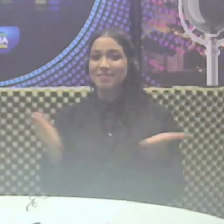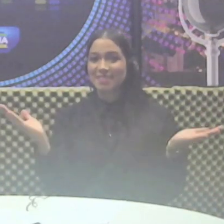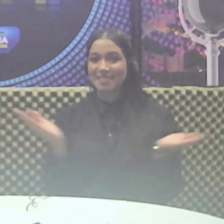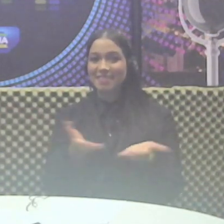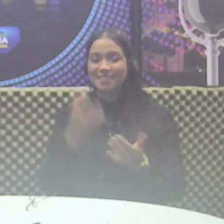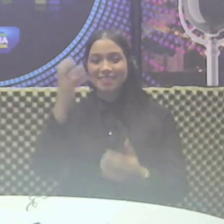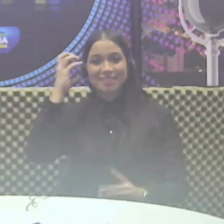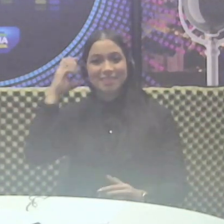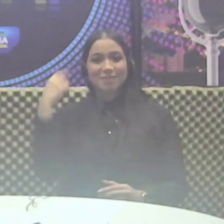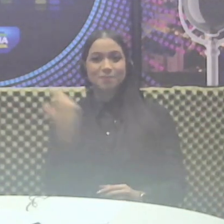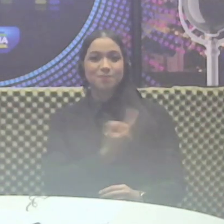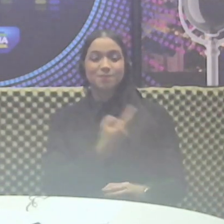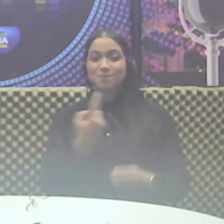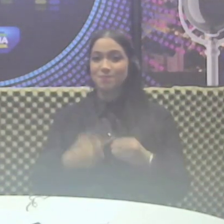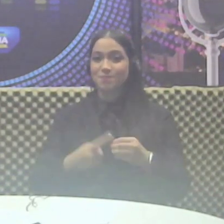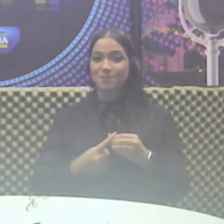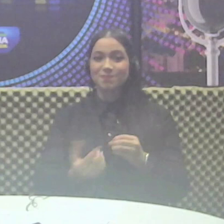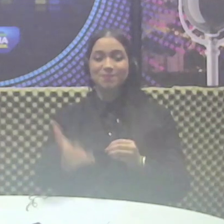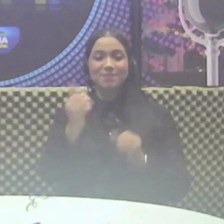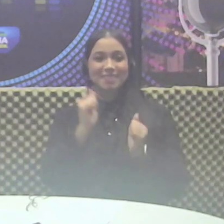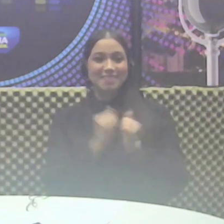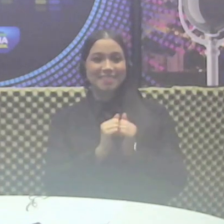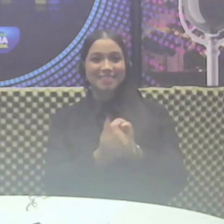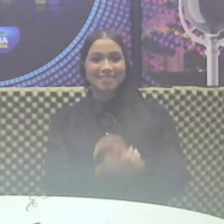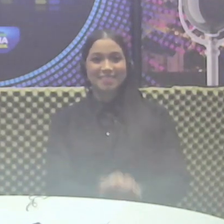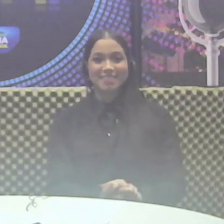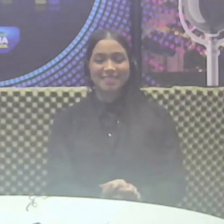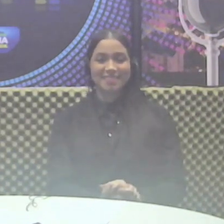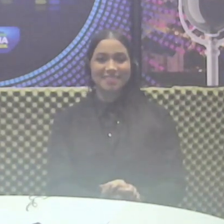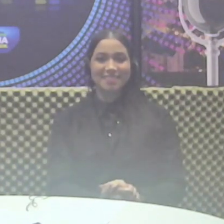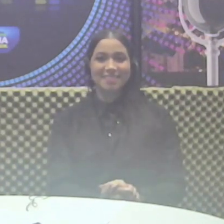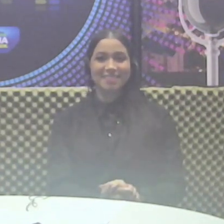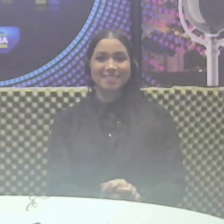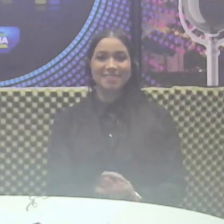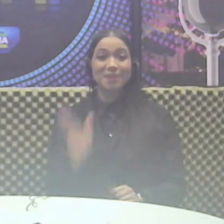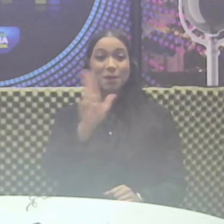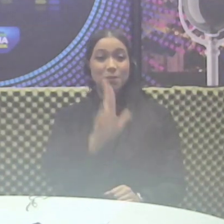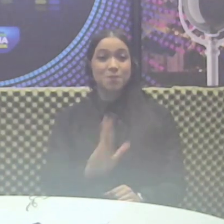a partir de agora na Rádio Nossa Cidade. Vem com a gente!